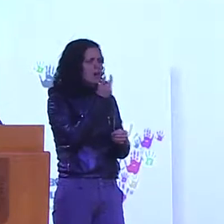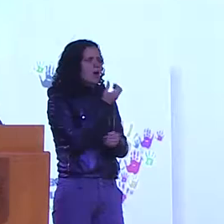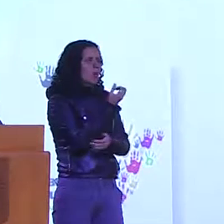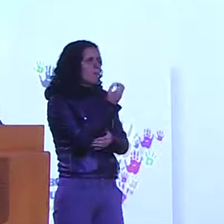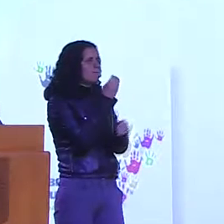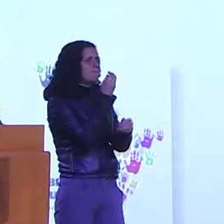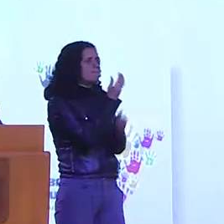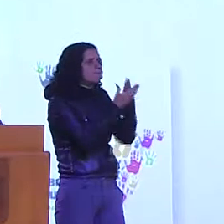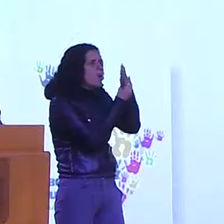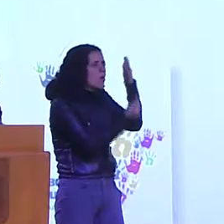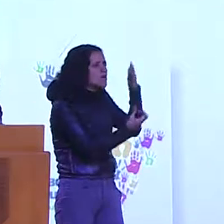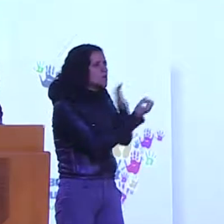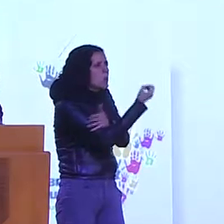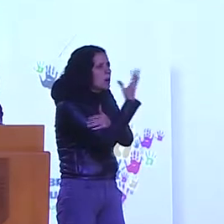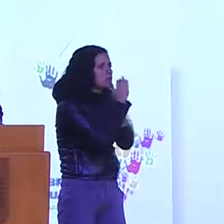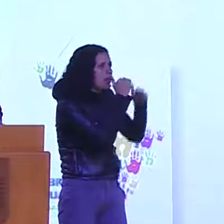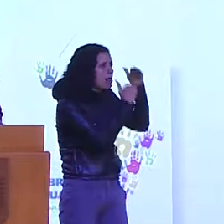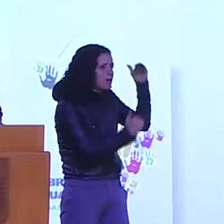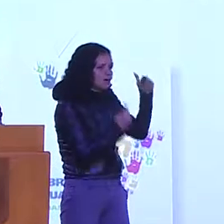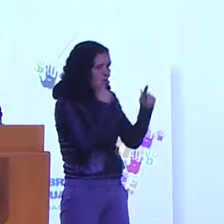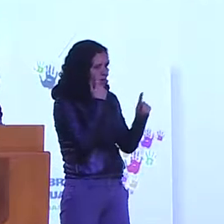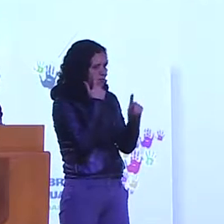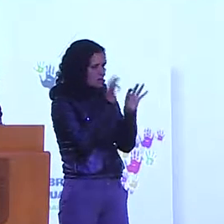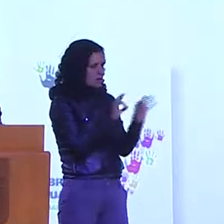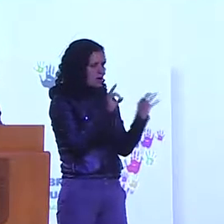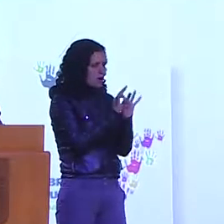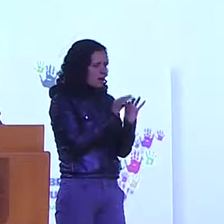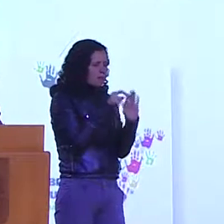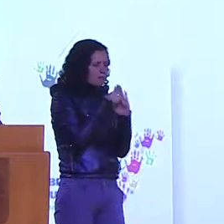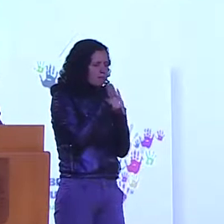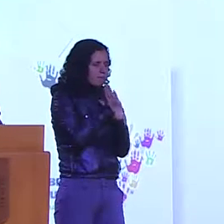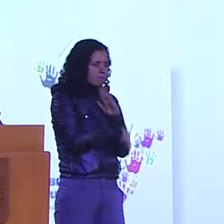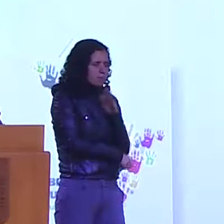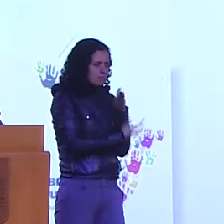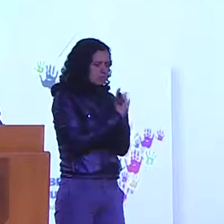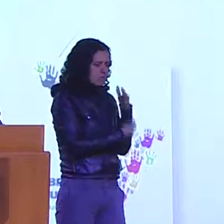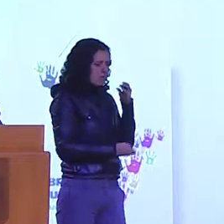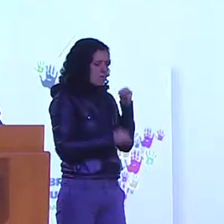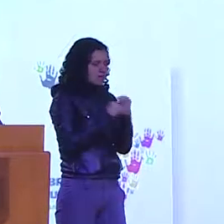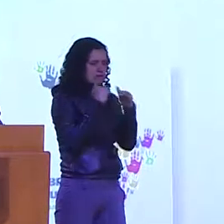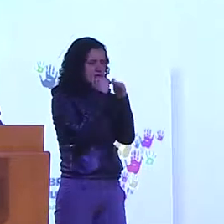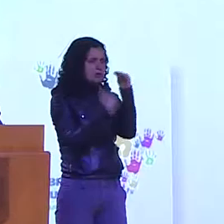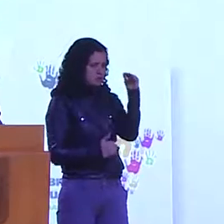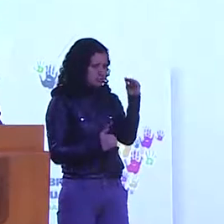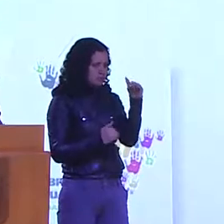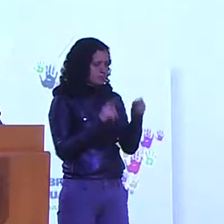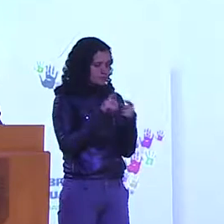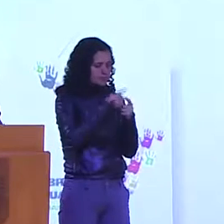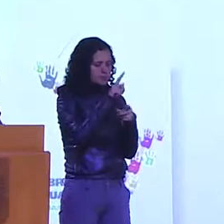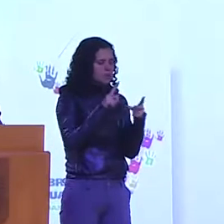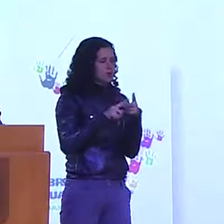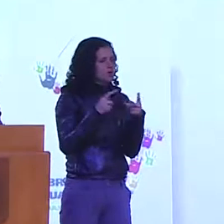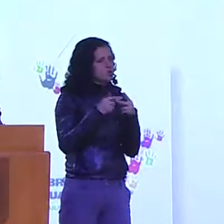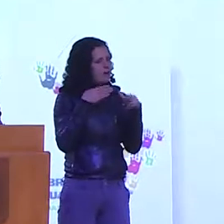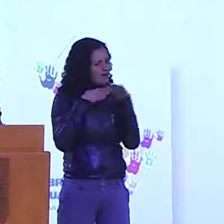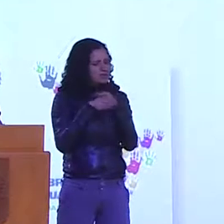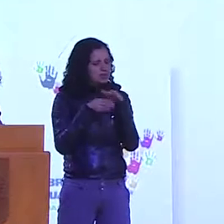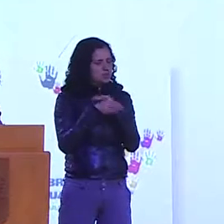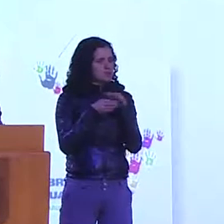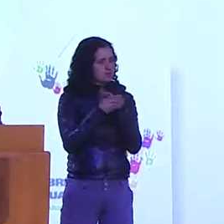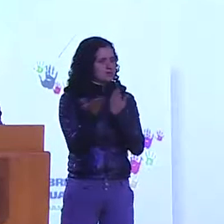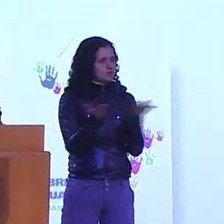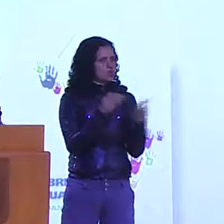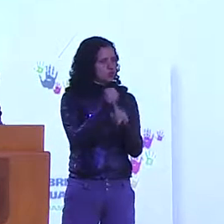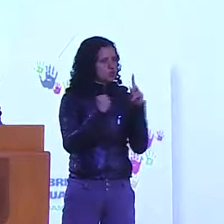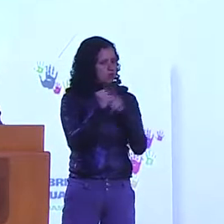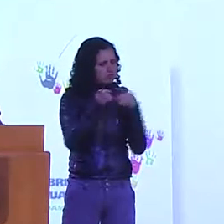pobreza. Para mirar la profundidad de la pobreza y las medidas de desigualdad. Segundo, ¿qué acceso tenemos a los servicios